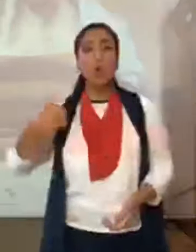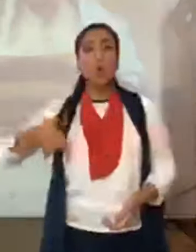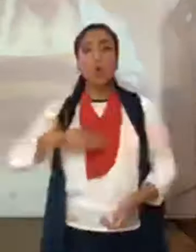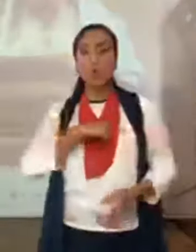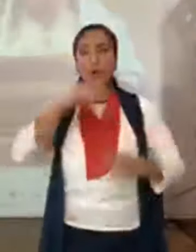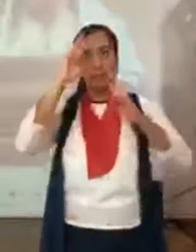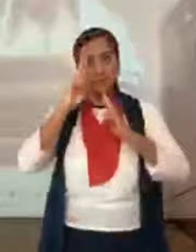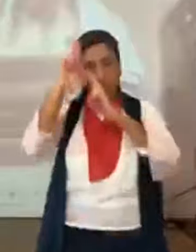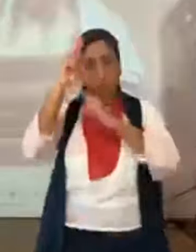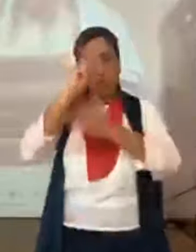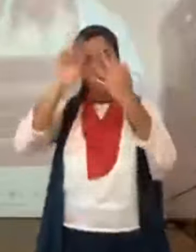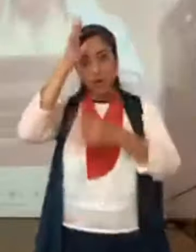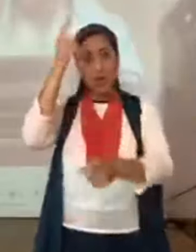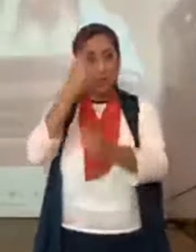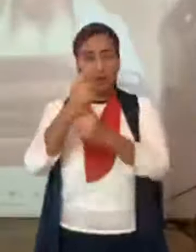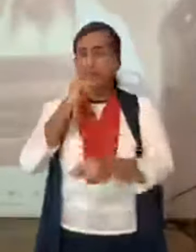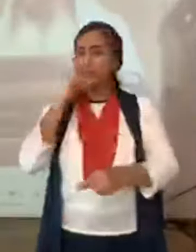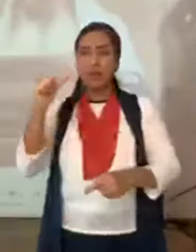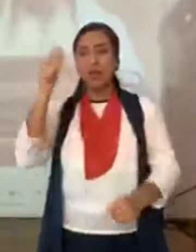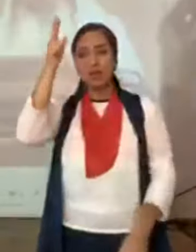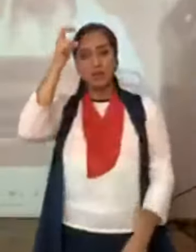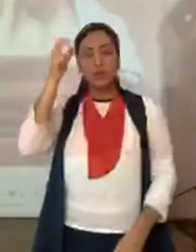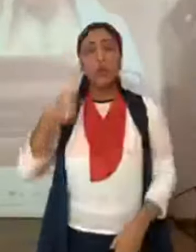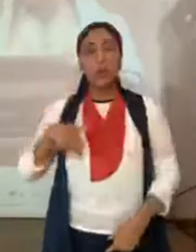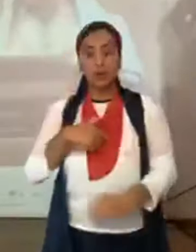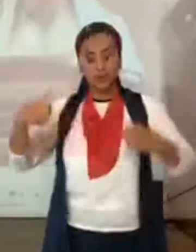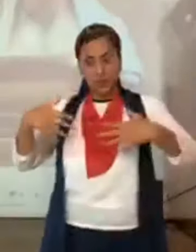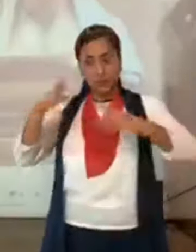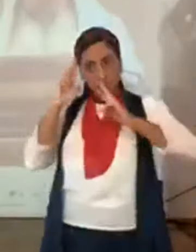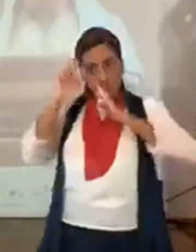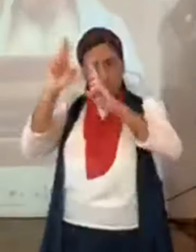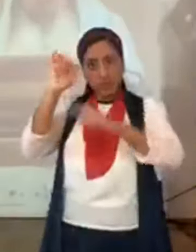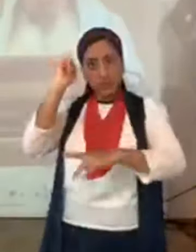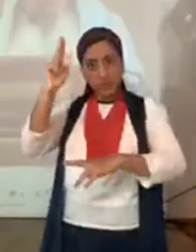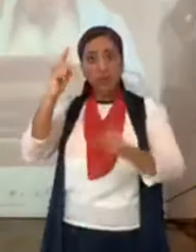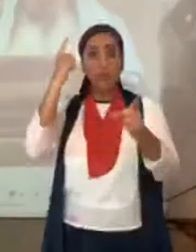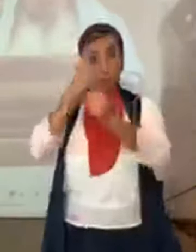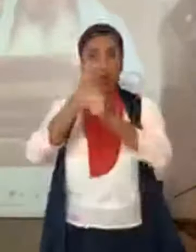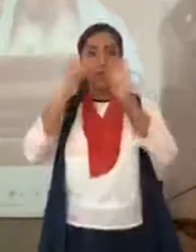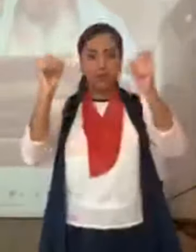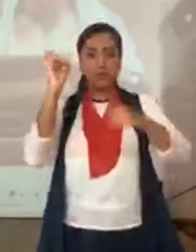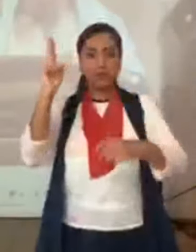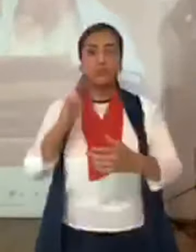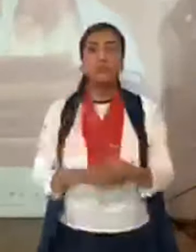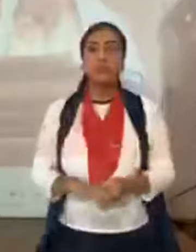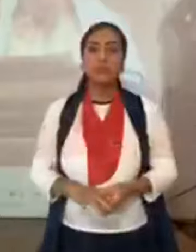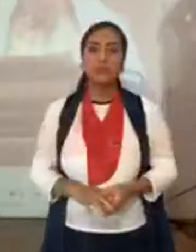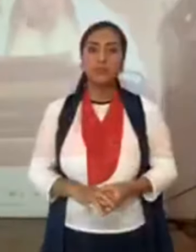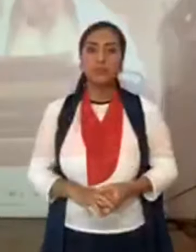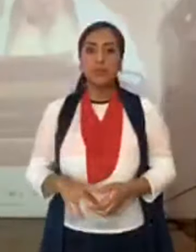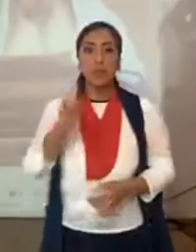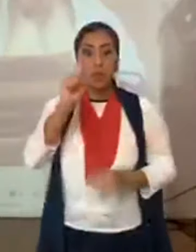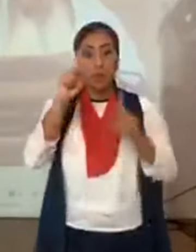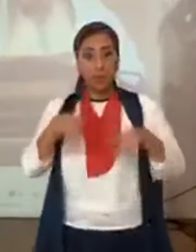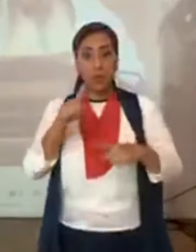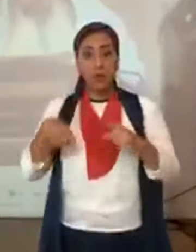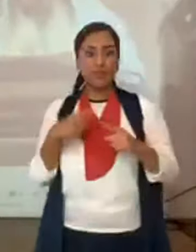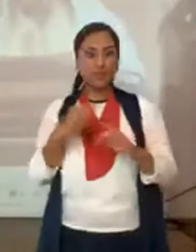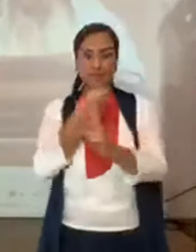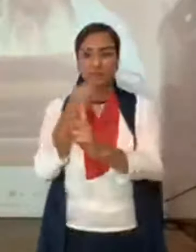tememos al Eterno, no al diablo. Tememos a Yahweh. Aleluya. Entonces, una persona cuando te